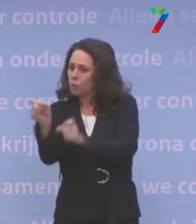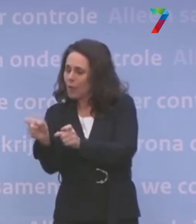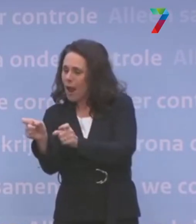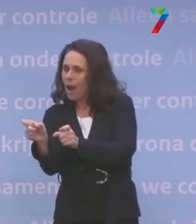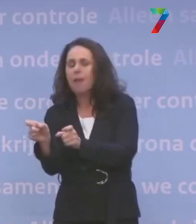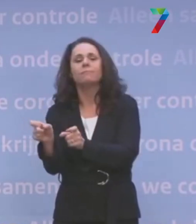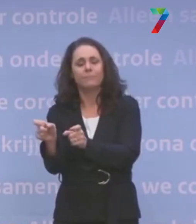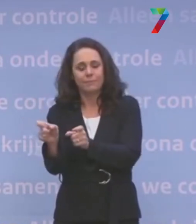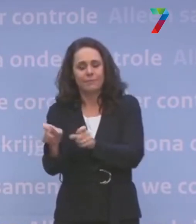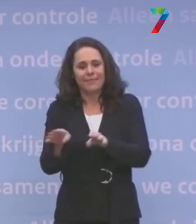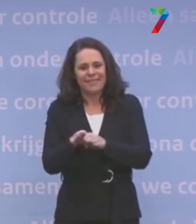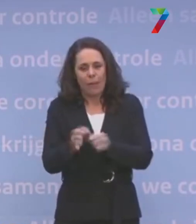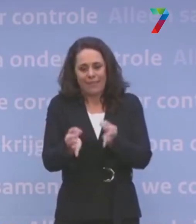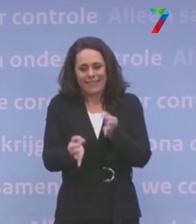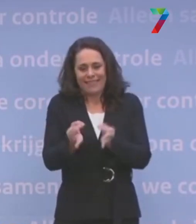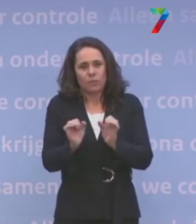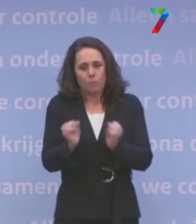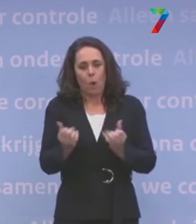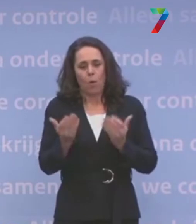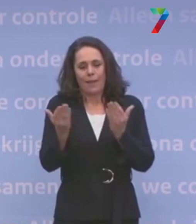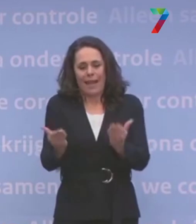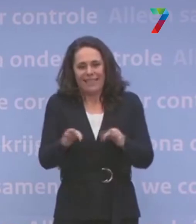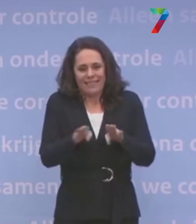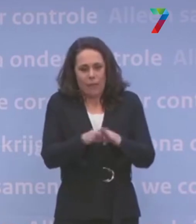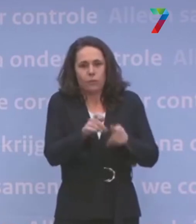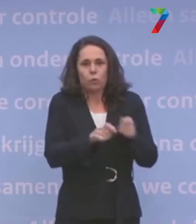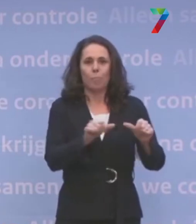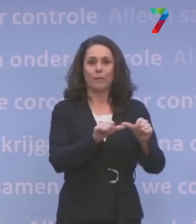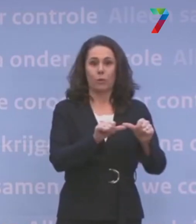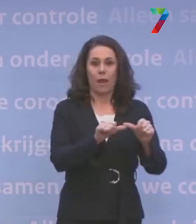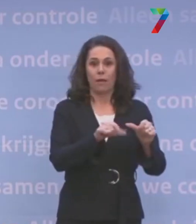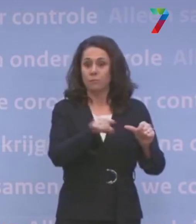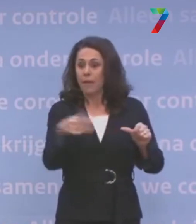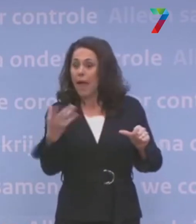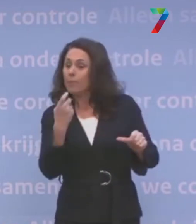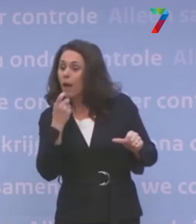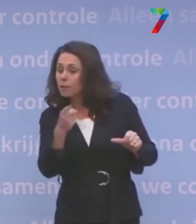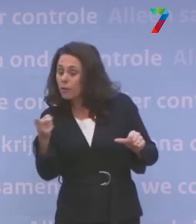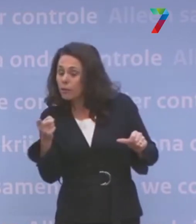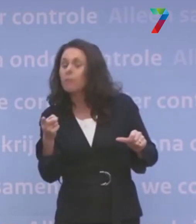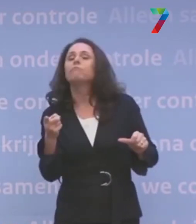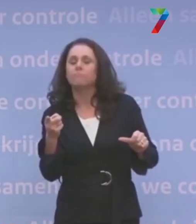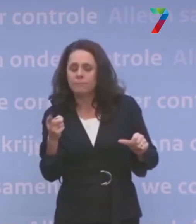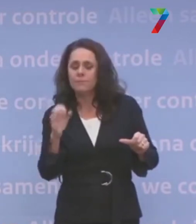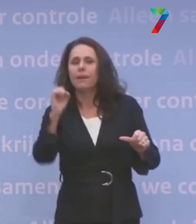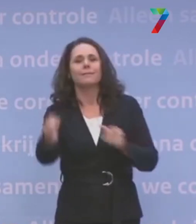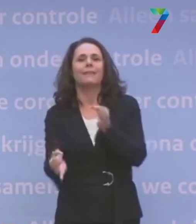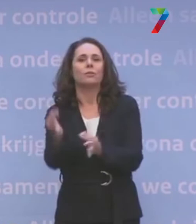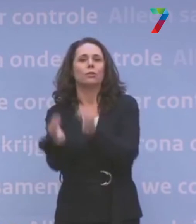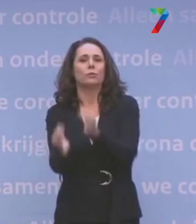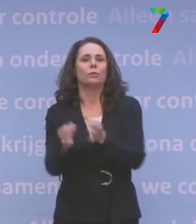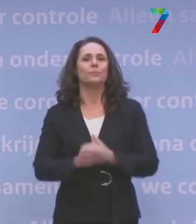geven als het zorgpersoneel. Dus bij klachten kunnen zij zich laten testen. Voor